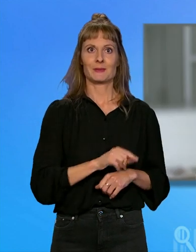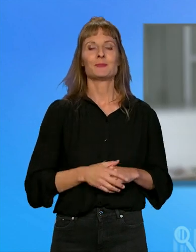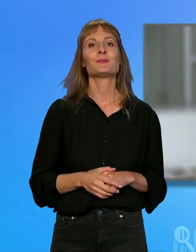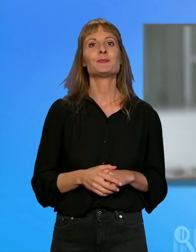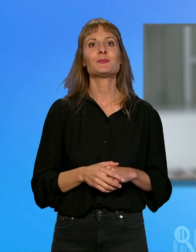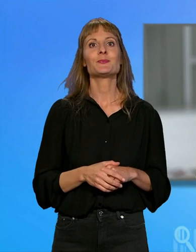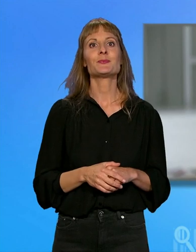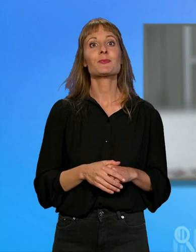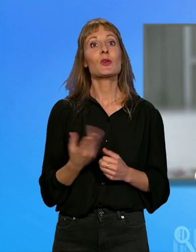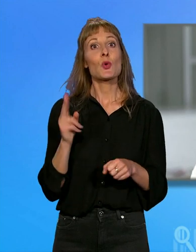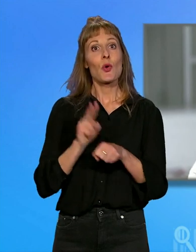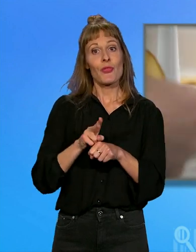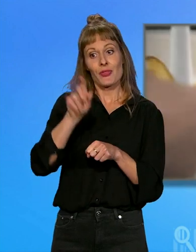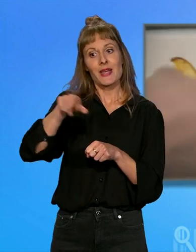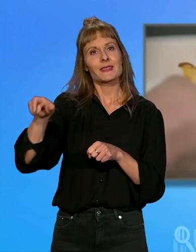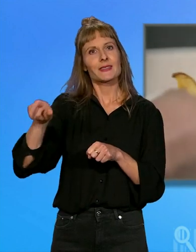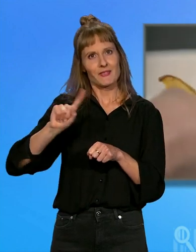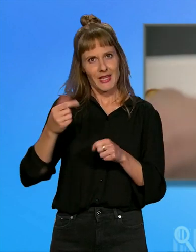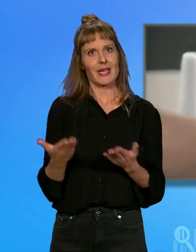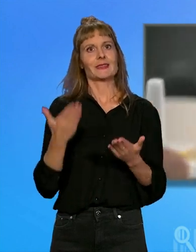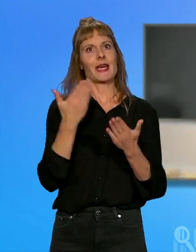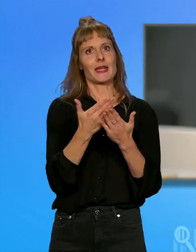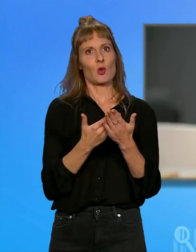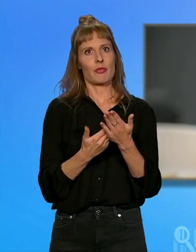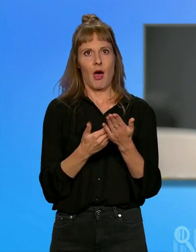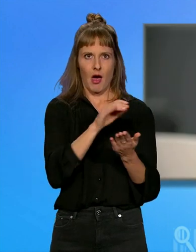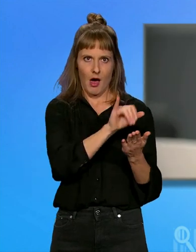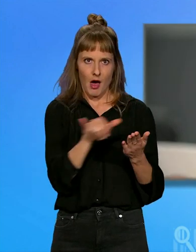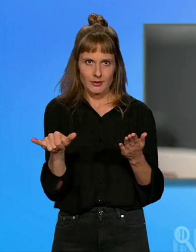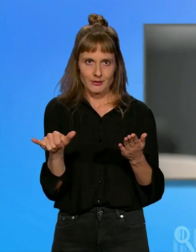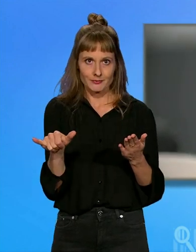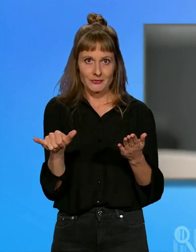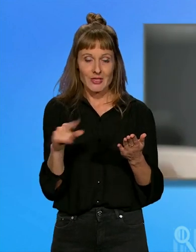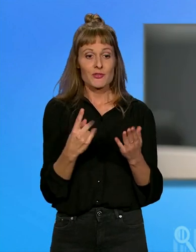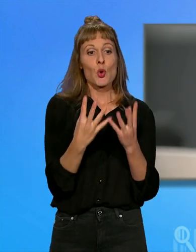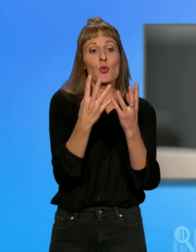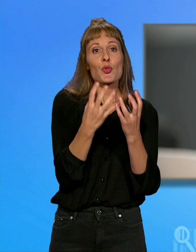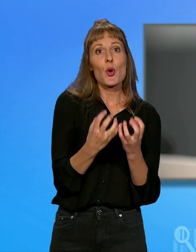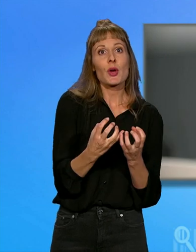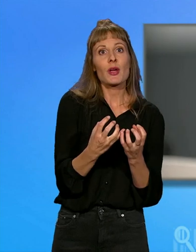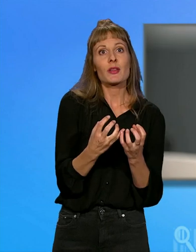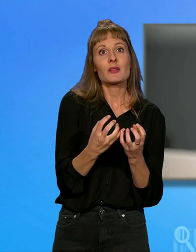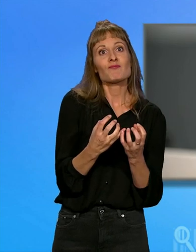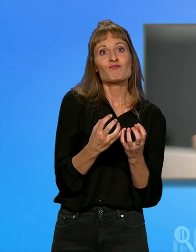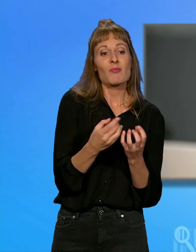Die Testerinnen beurteilen die Resultate. Nicht alle Geräte dörren gleich regelmäßig.